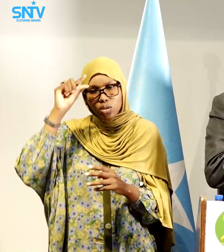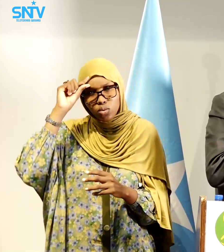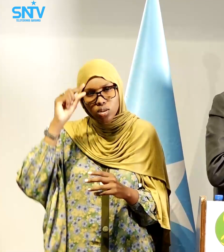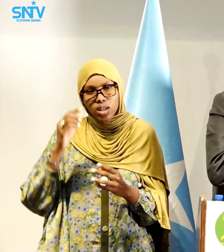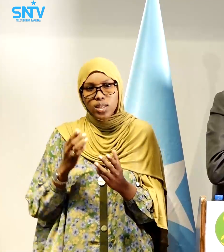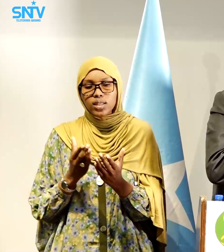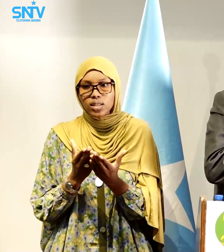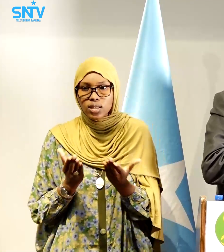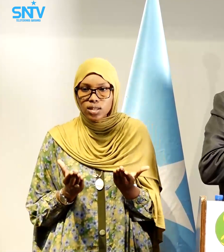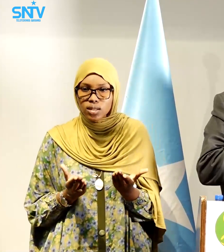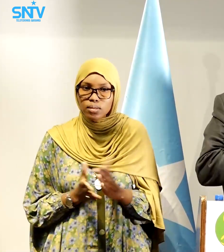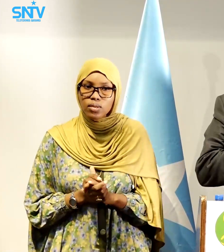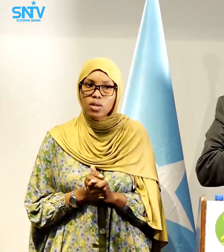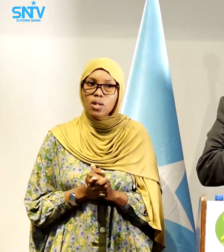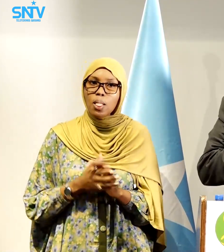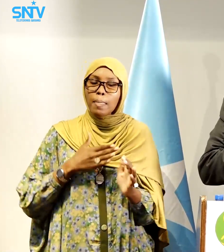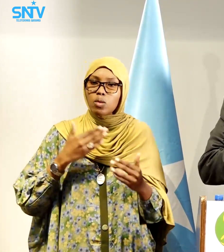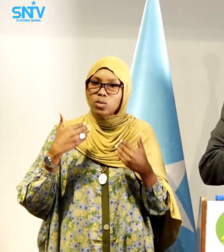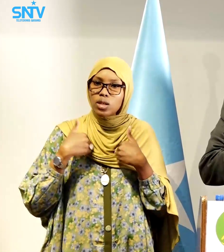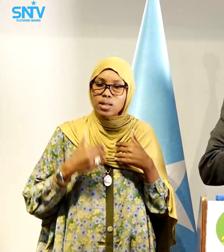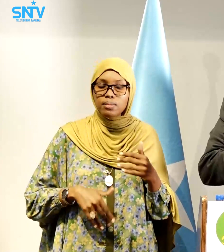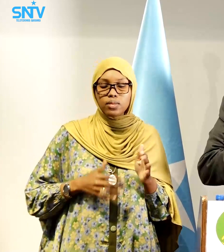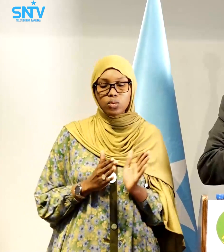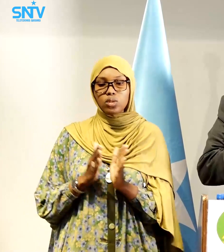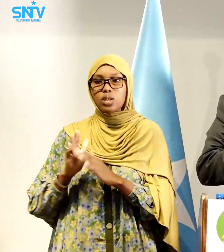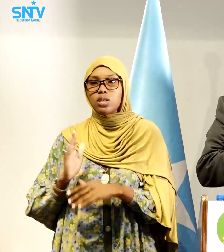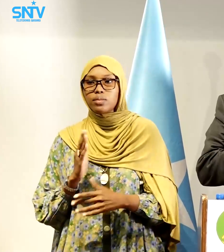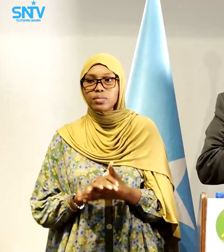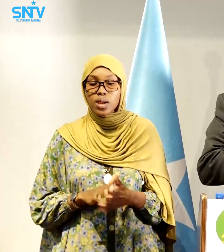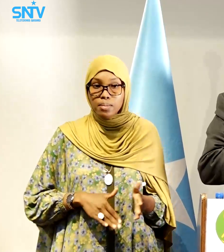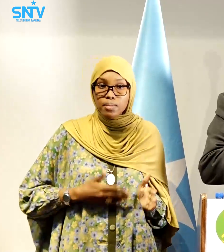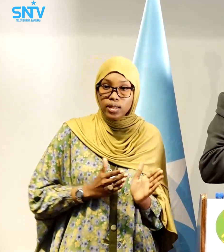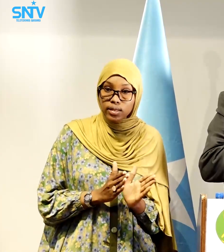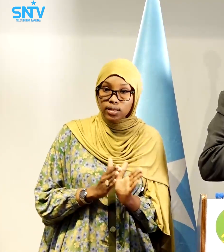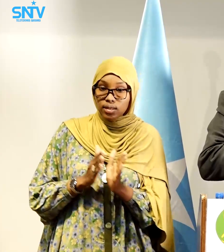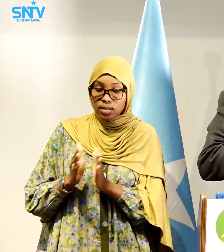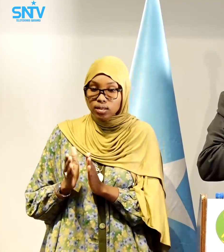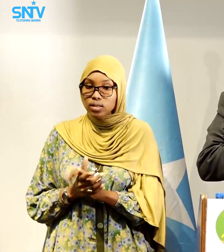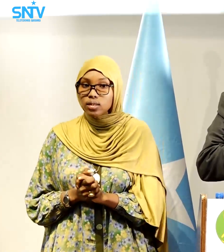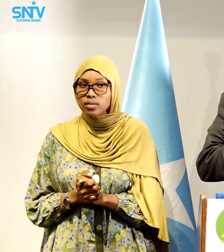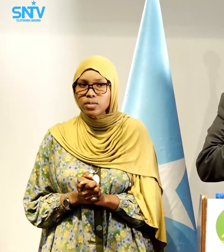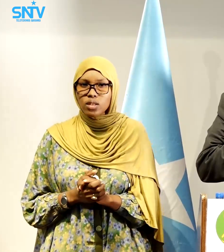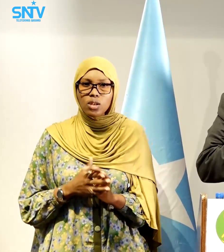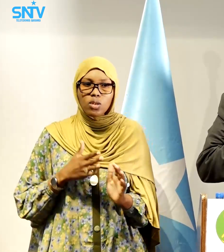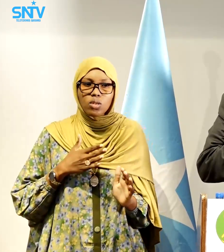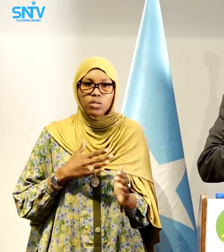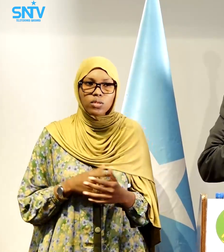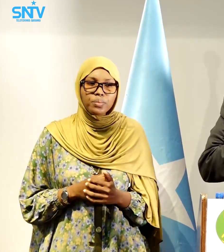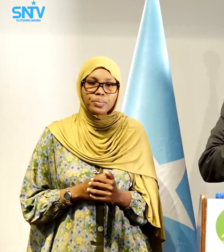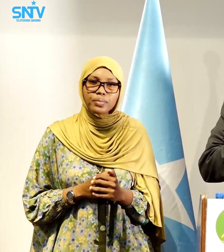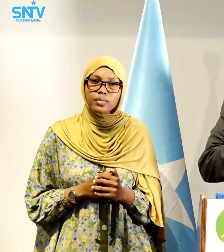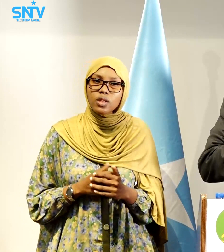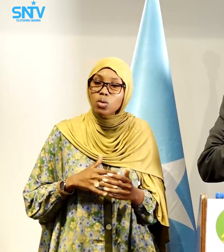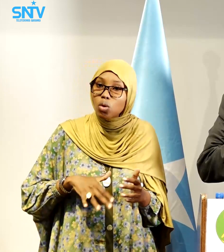leh oo dhul joogta waxay leedahay baahiyo gaar ah baahiyaha gaarka ah waa wax u baahan in sida